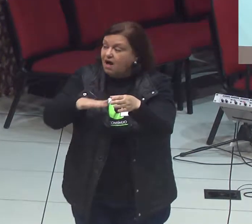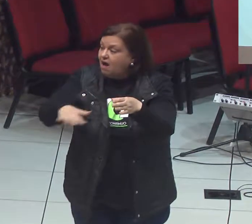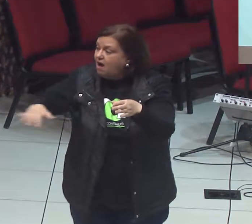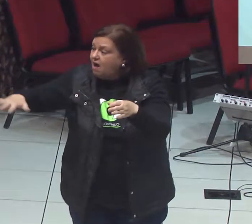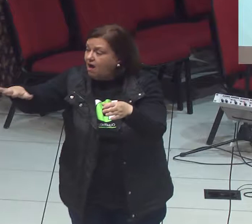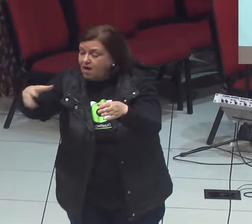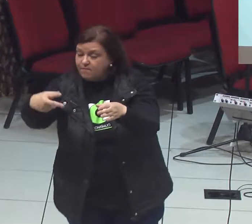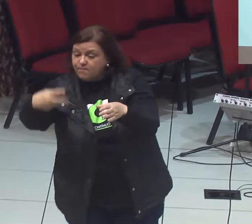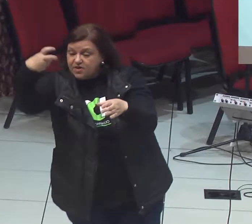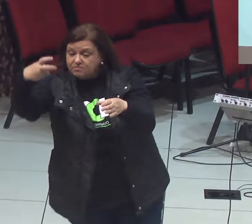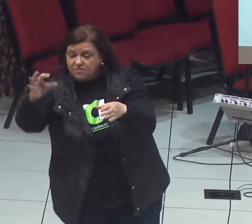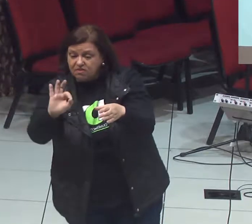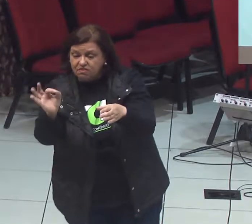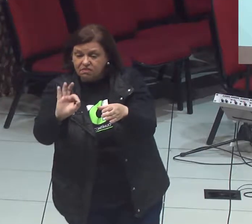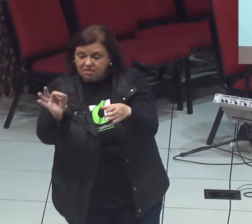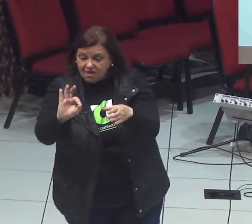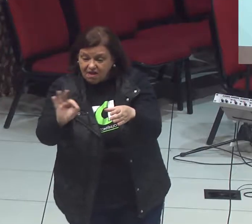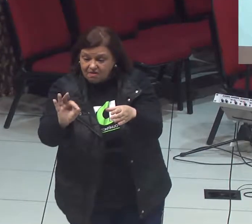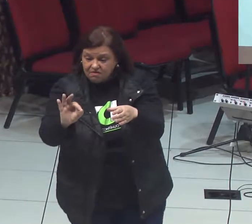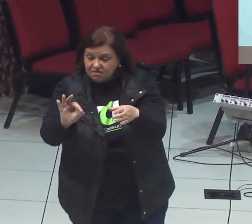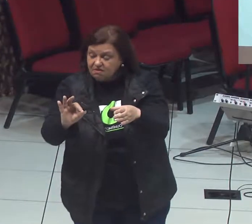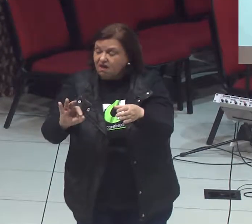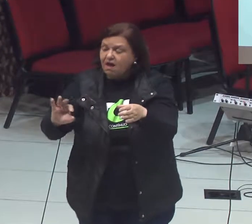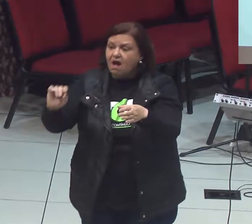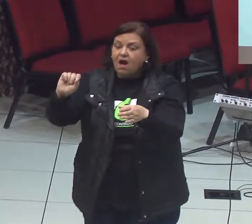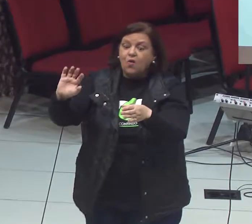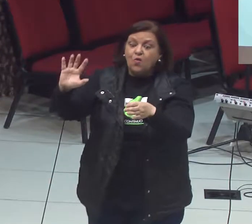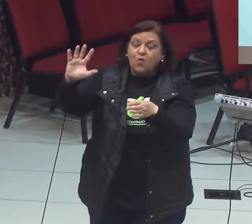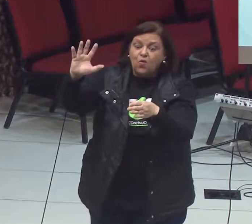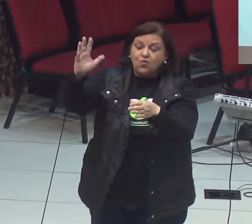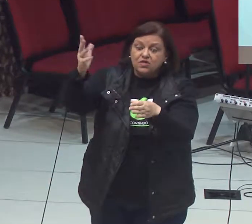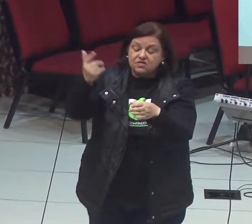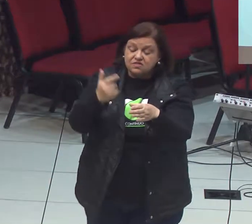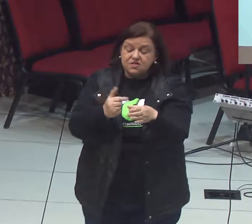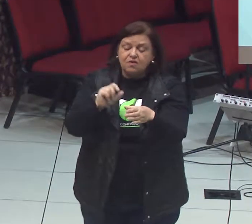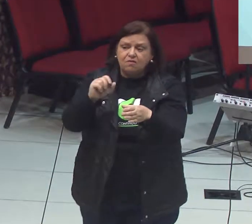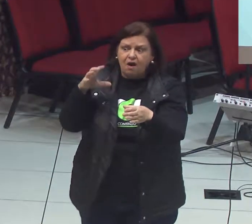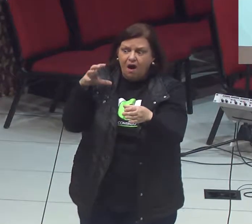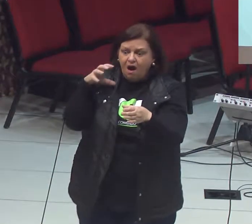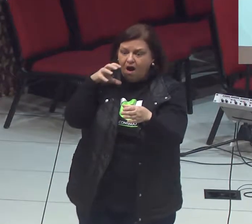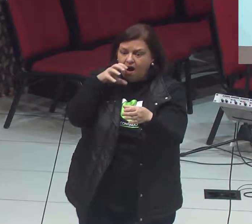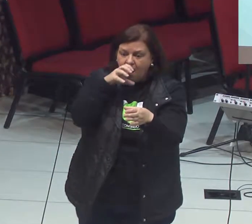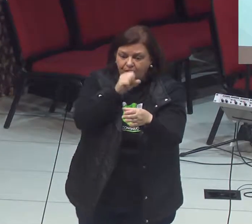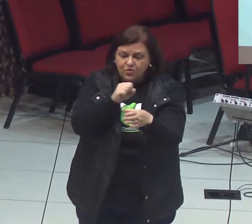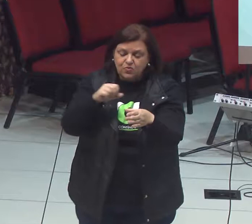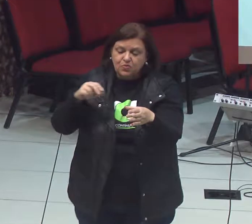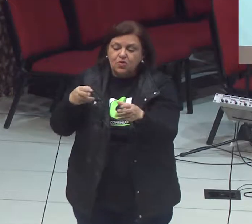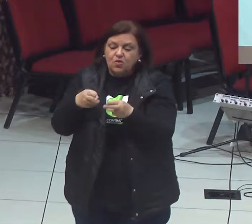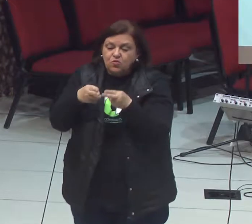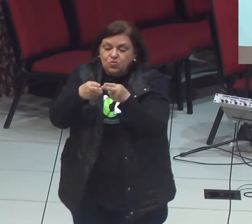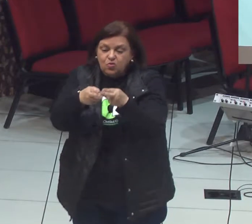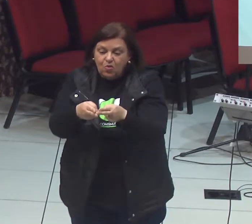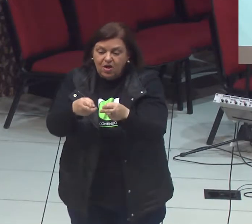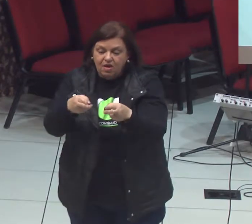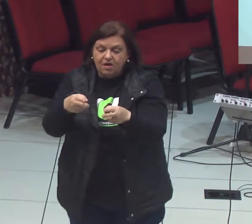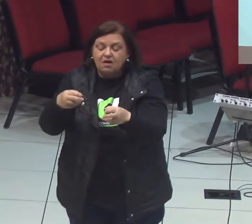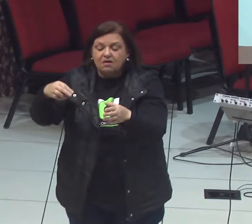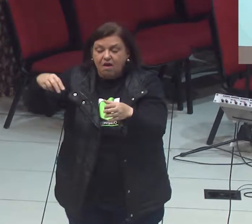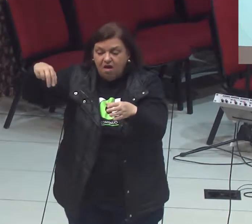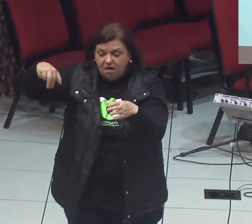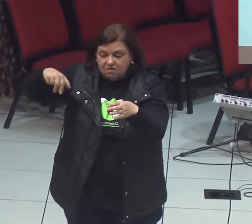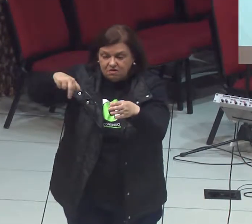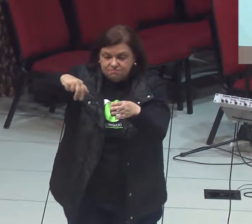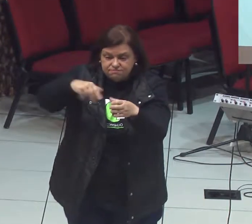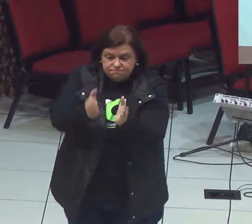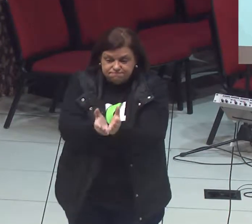E de repente, de forma inesperada e repentina, Noé entra na arca e a Bíblia diz ali, Jesus